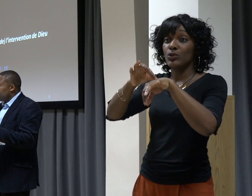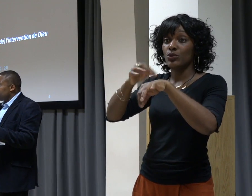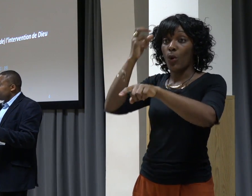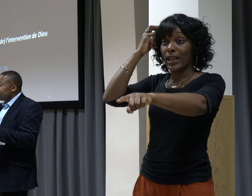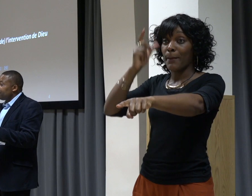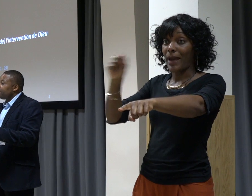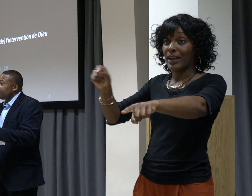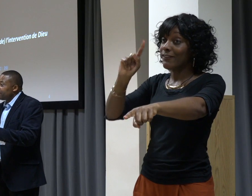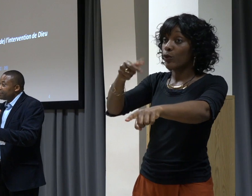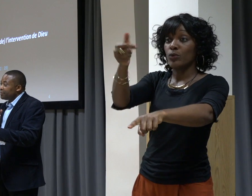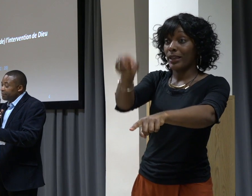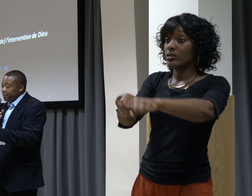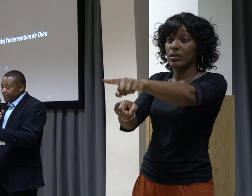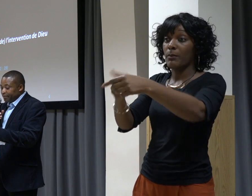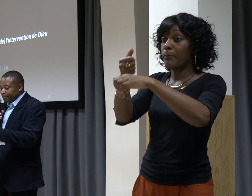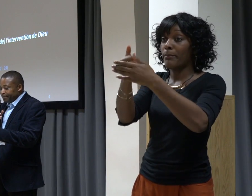bouche à l'homme?